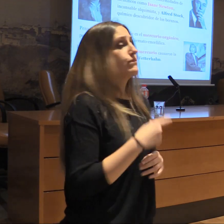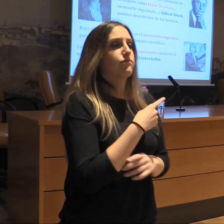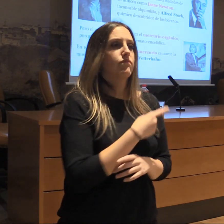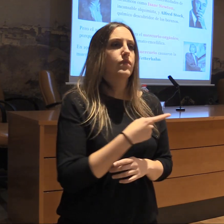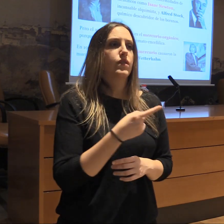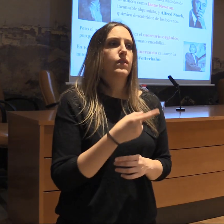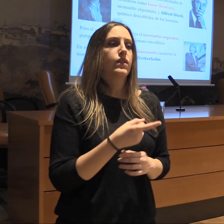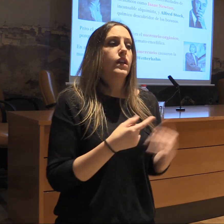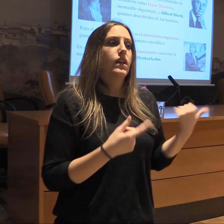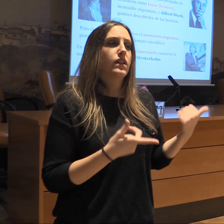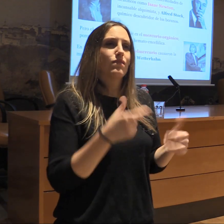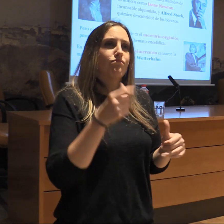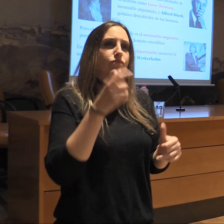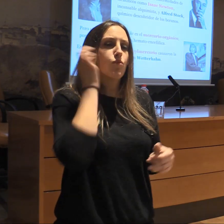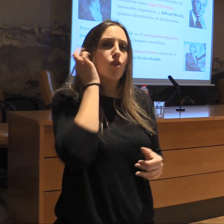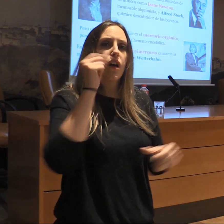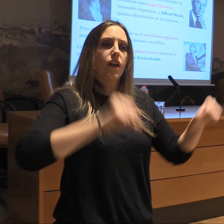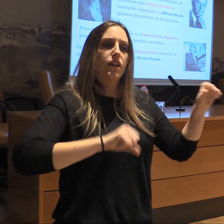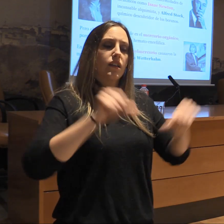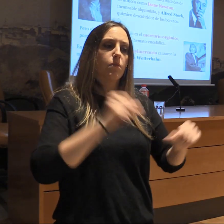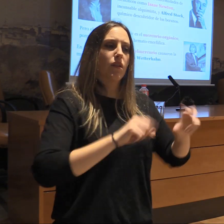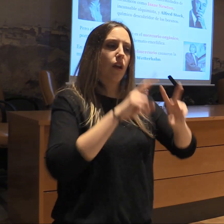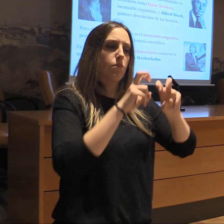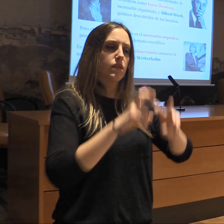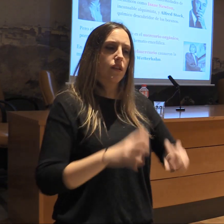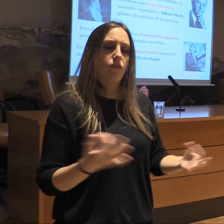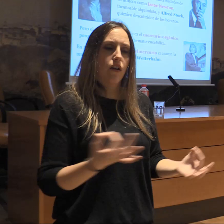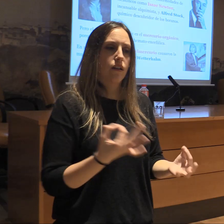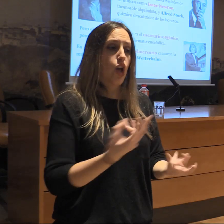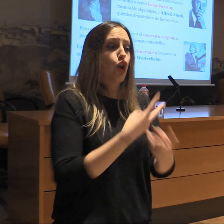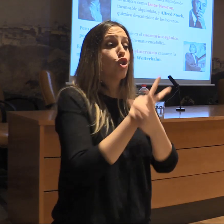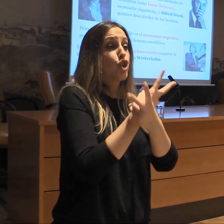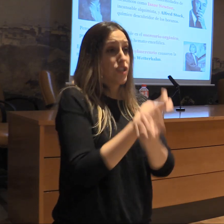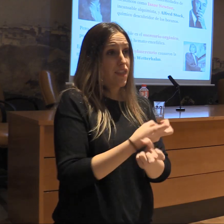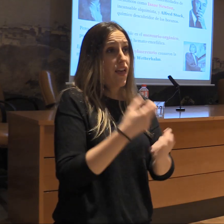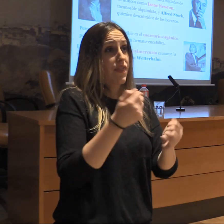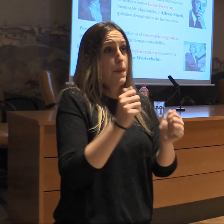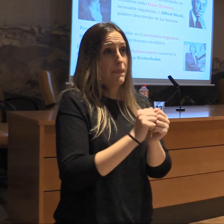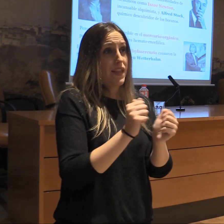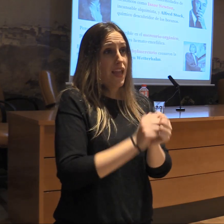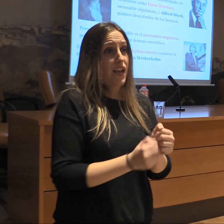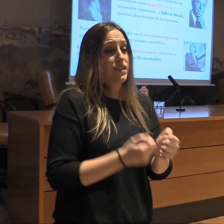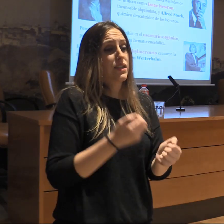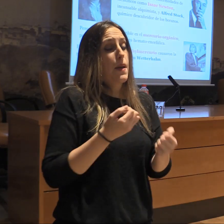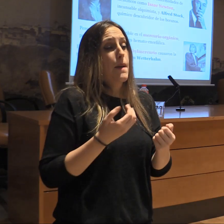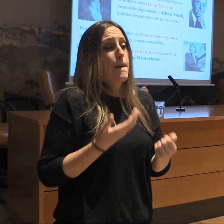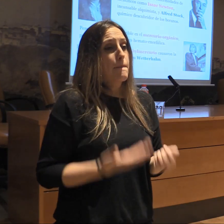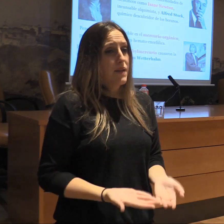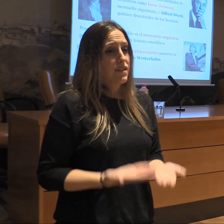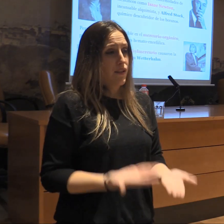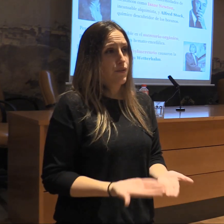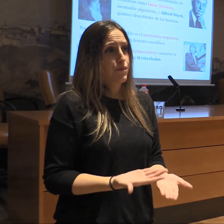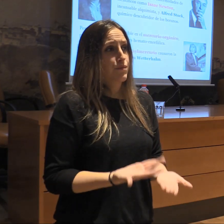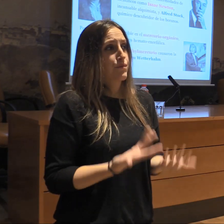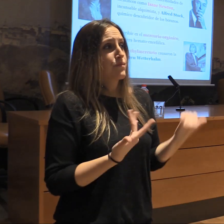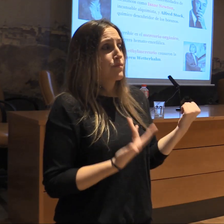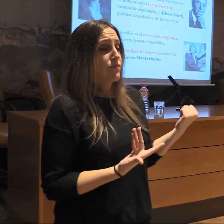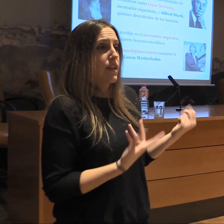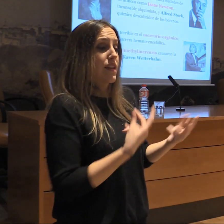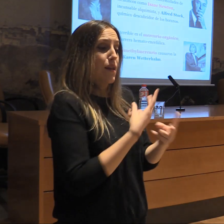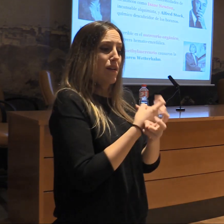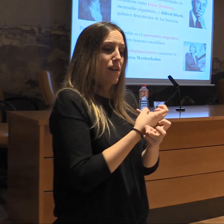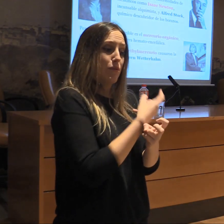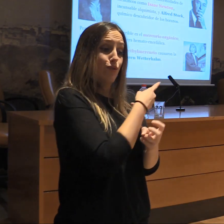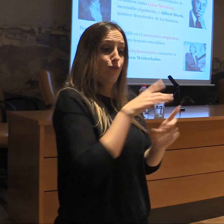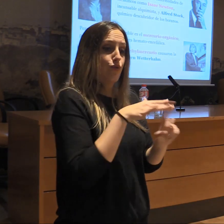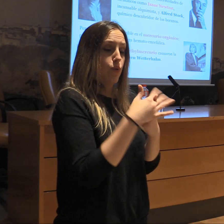1997. Es una química que investigaba justamente la toxicidad de los metales pesados y parece ser que el envenenamiento en su caso